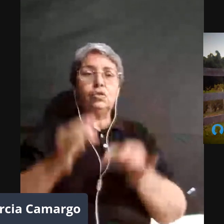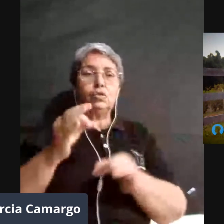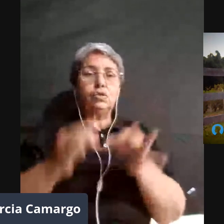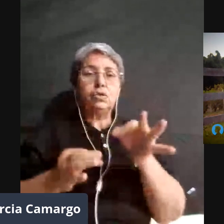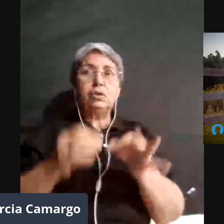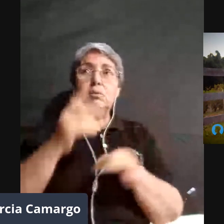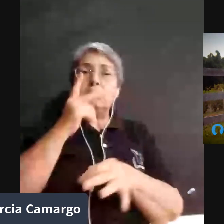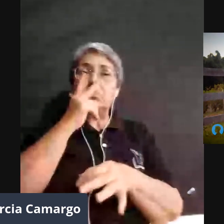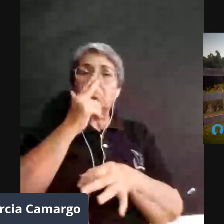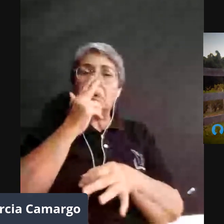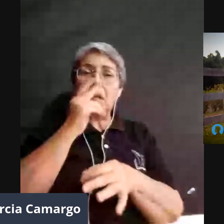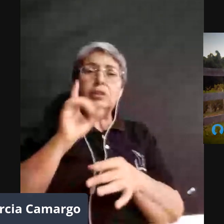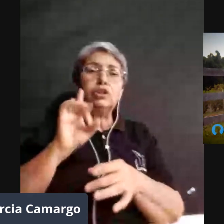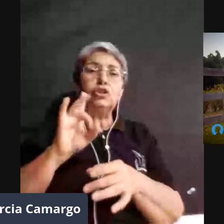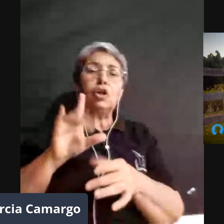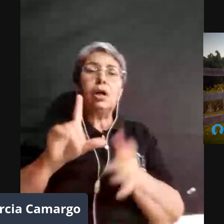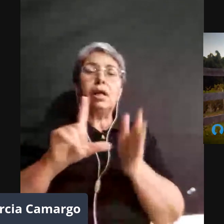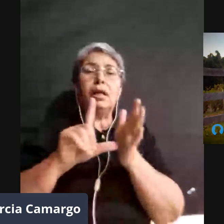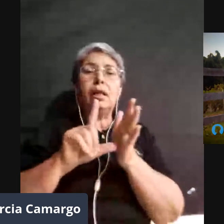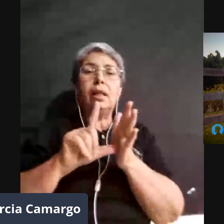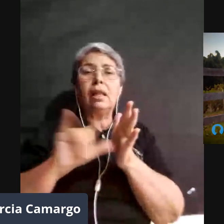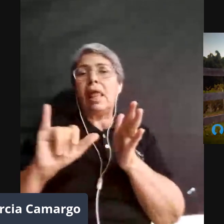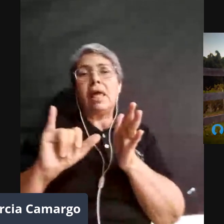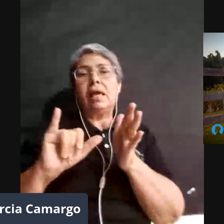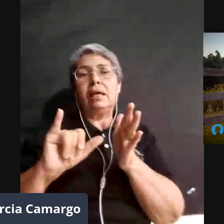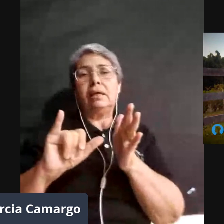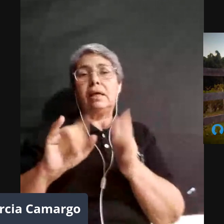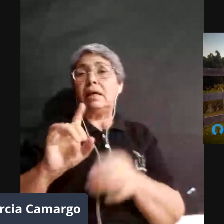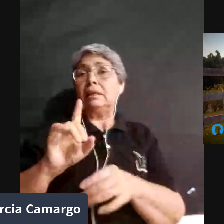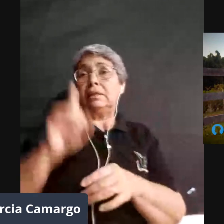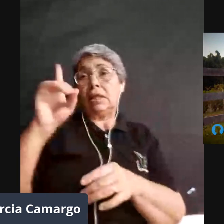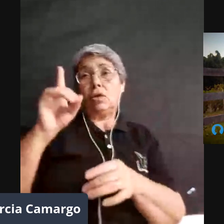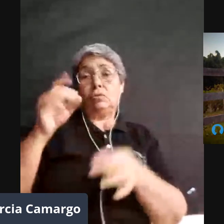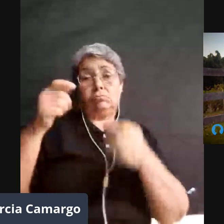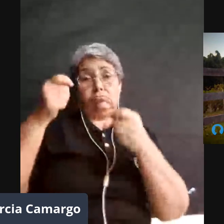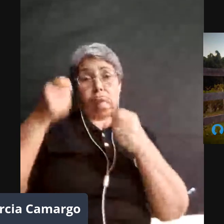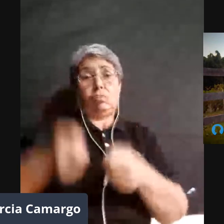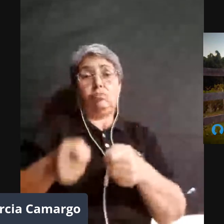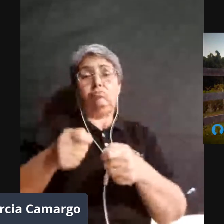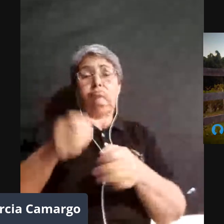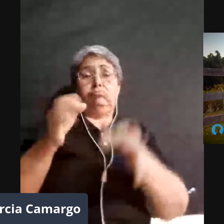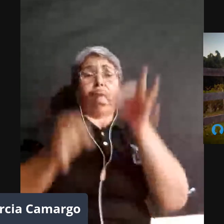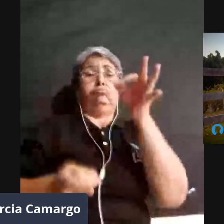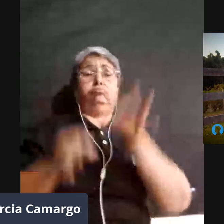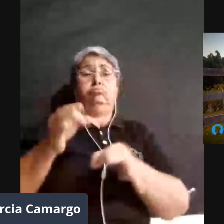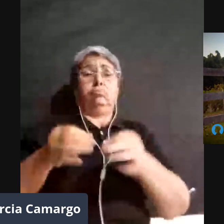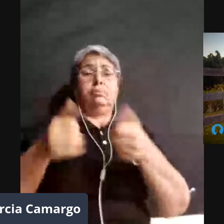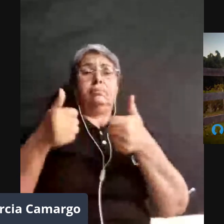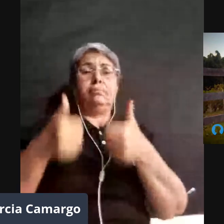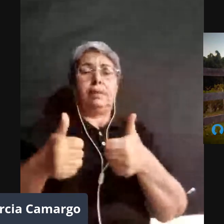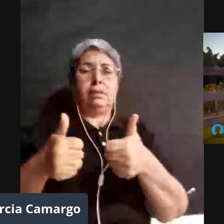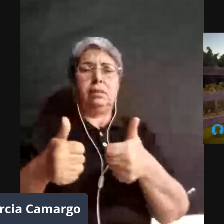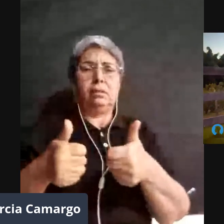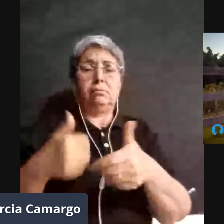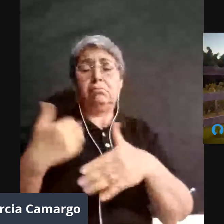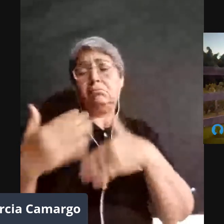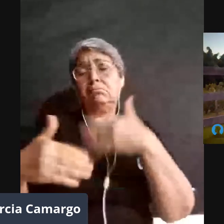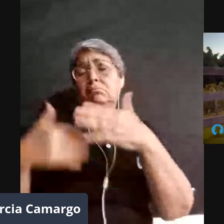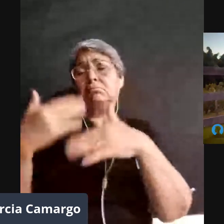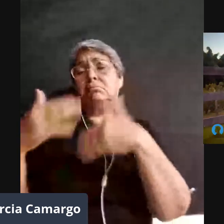ou legal, onde Deus nos declara justos e ponto final. Nossa vida passa, sim, por